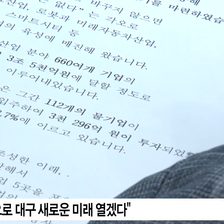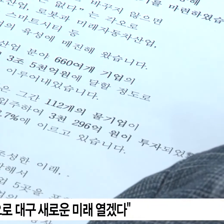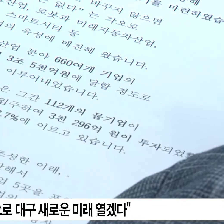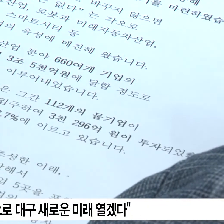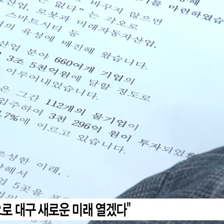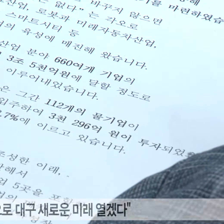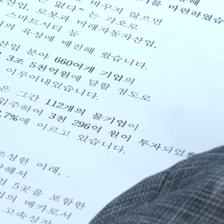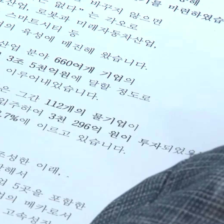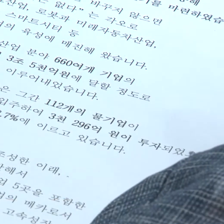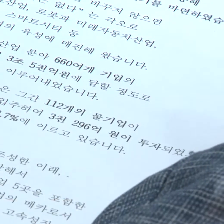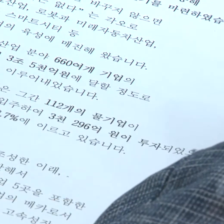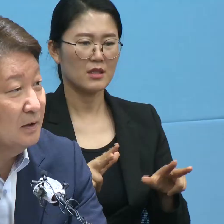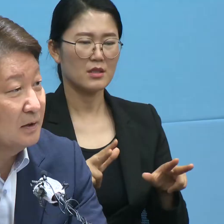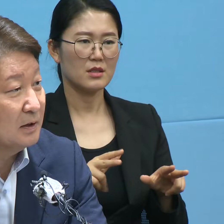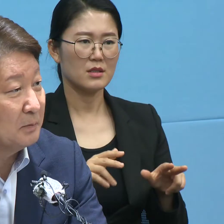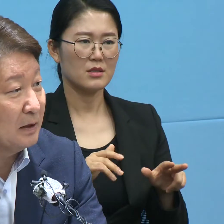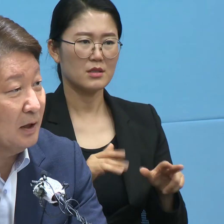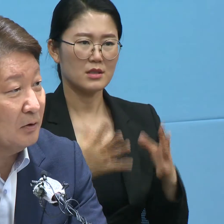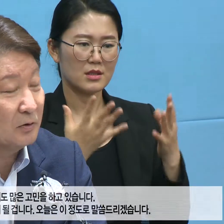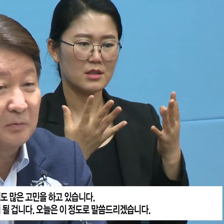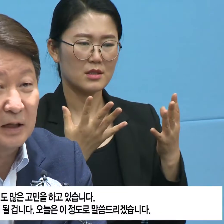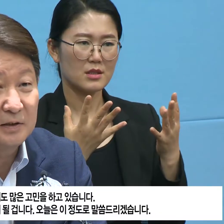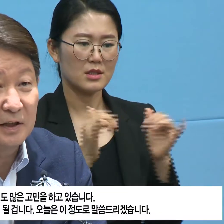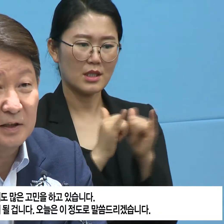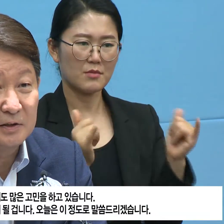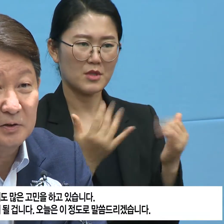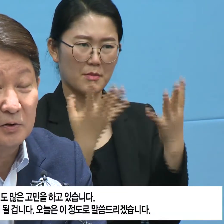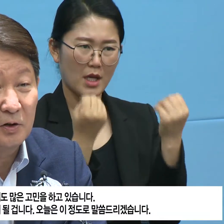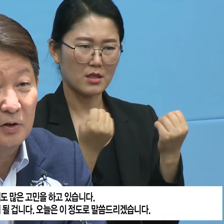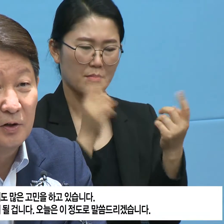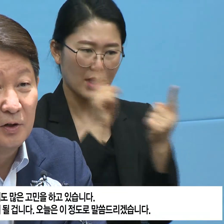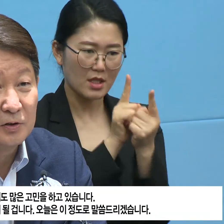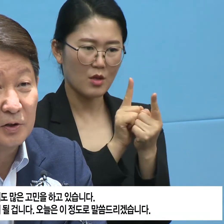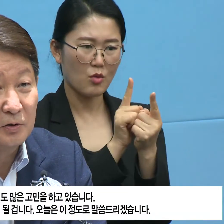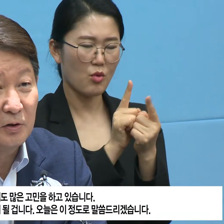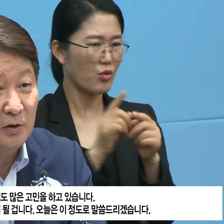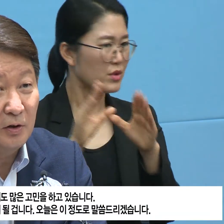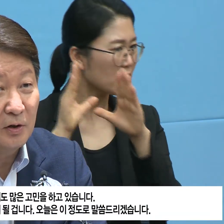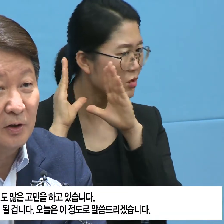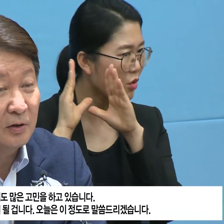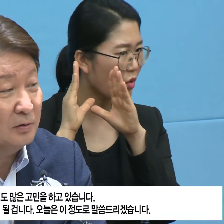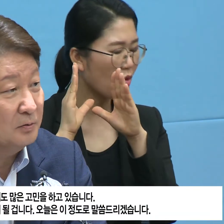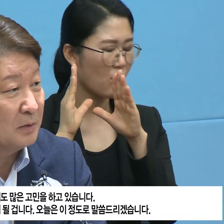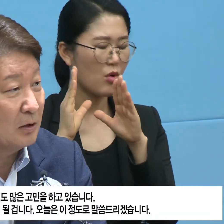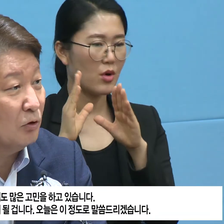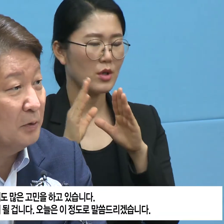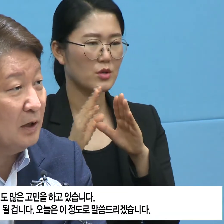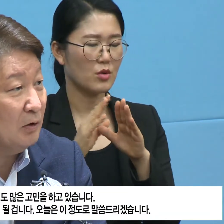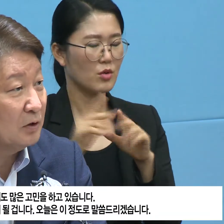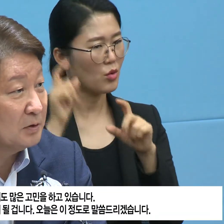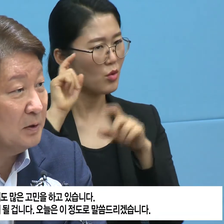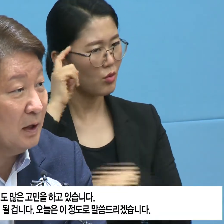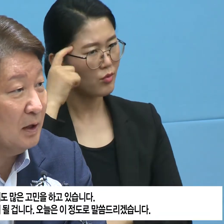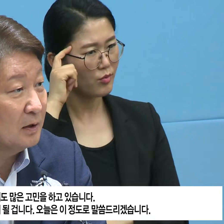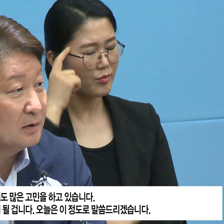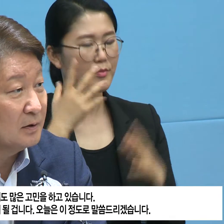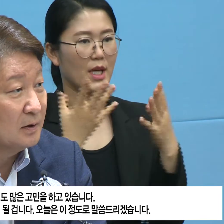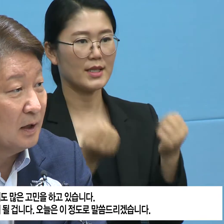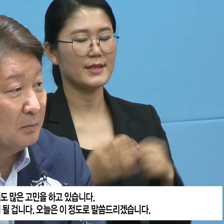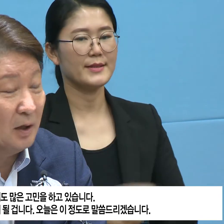밝혔습니다. 많은 사람들을 만나고 또 많은 얘기를 듣고 저도 많은 고민을 하고